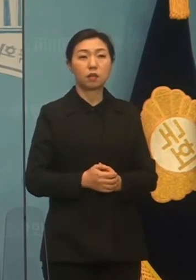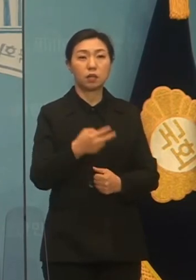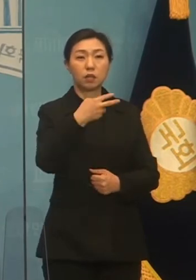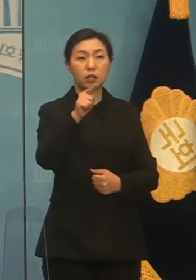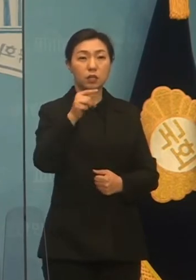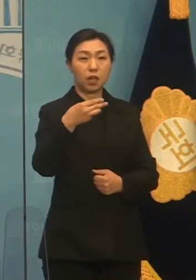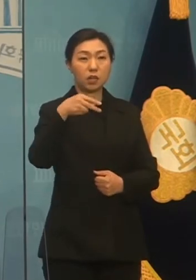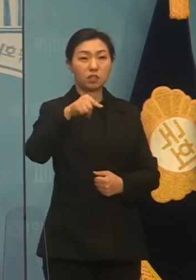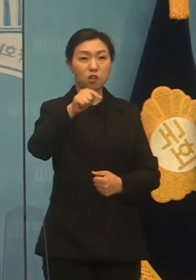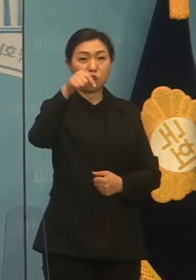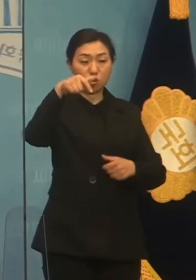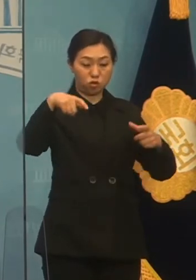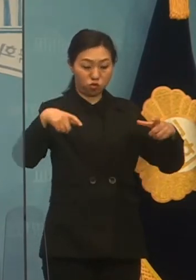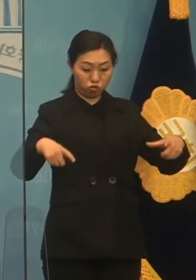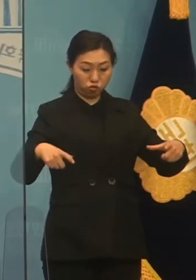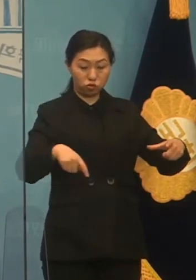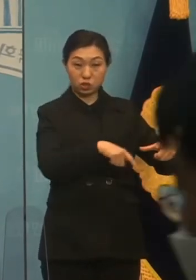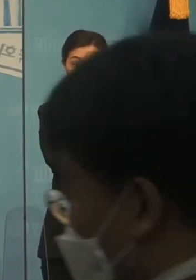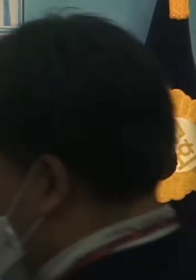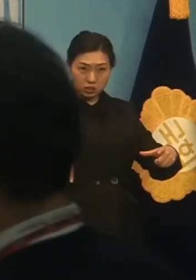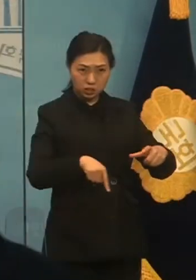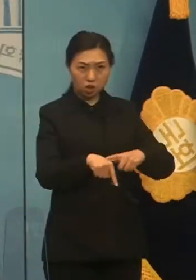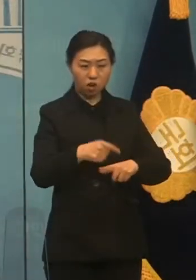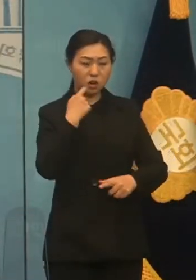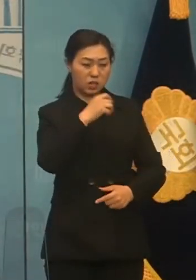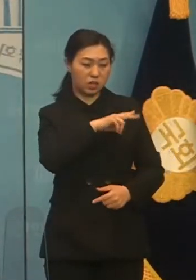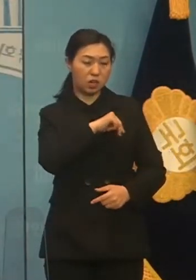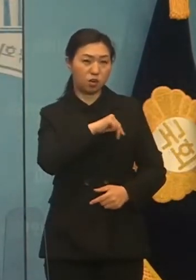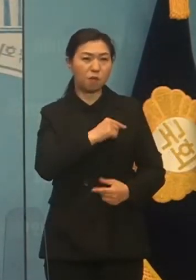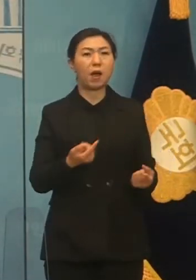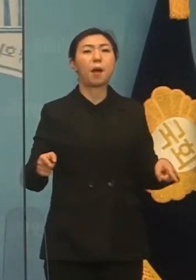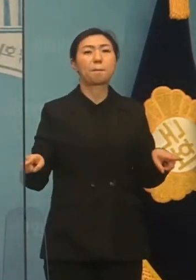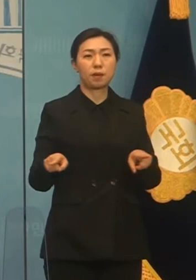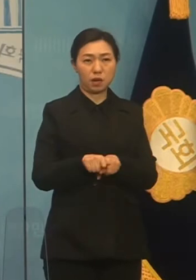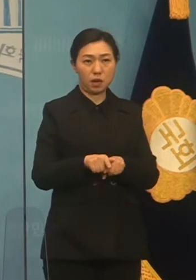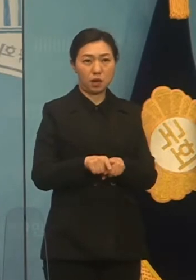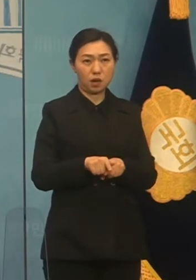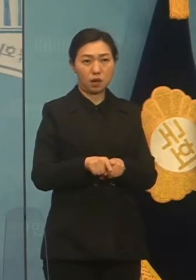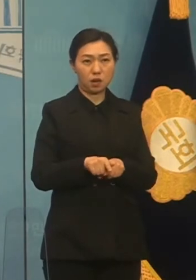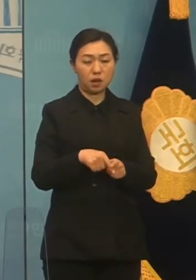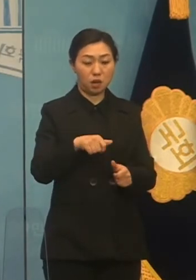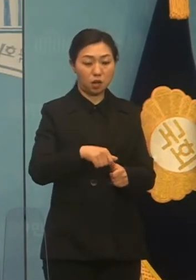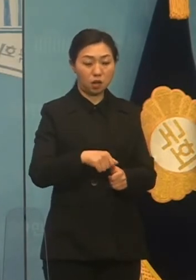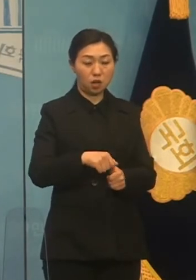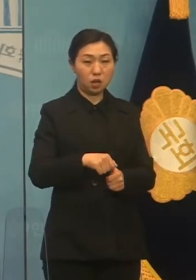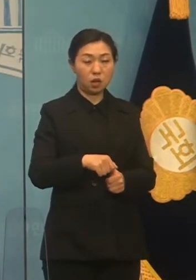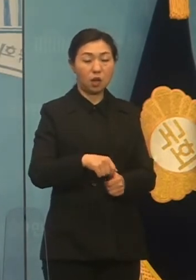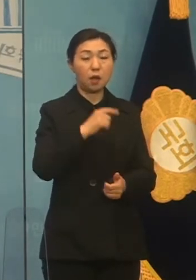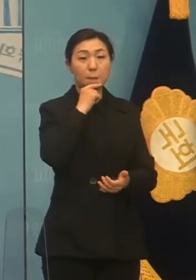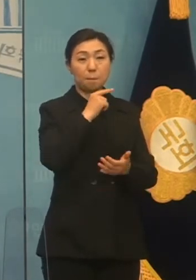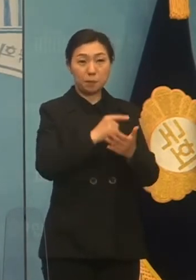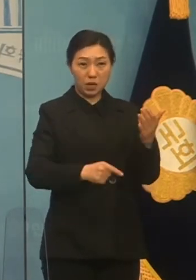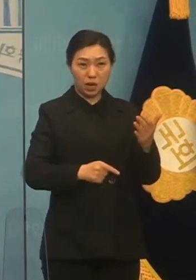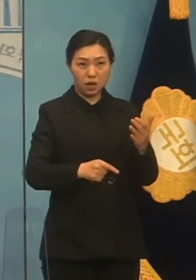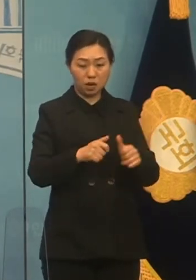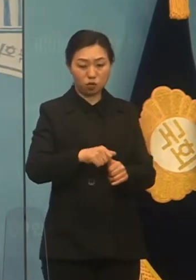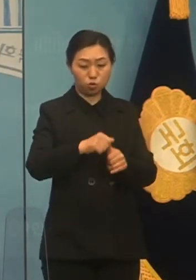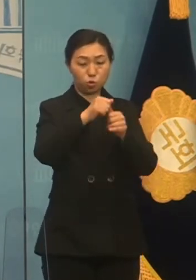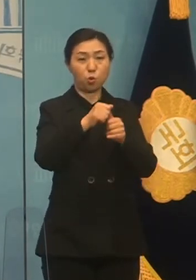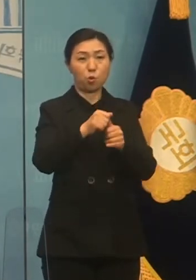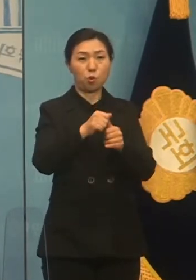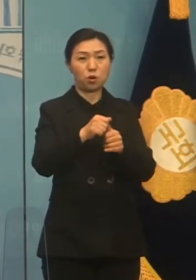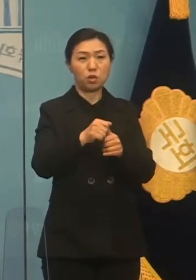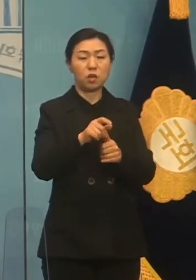의원님을 비롯한 여러 의원님들과 함께 구조금 지급 신청 기한이 경과한 후에 뒤늦게